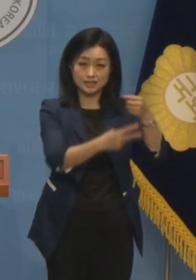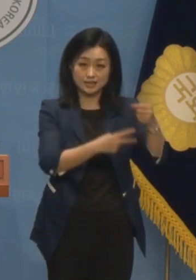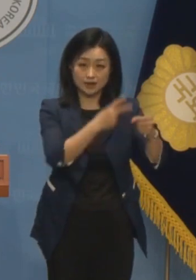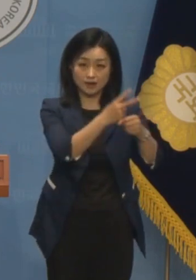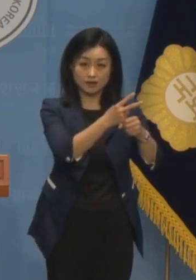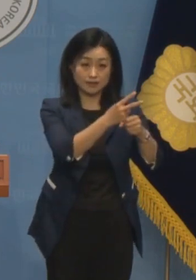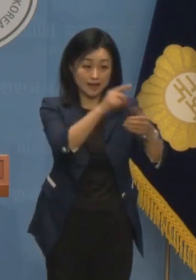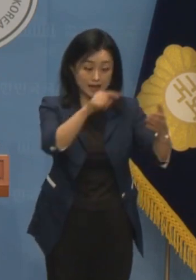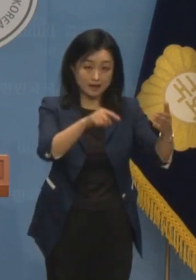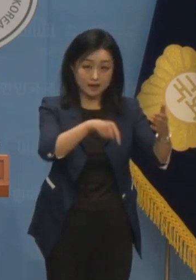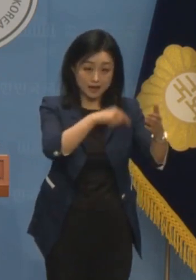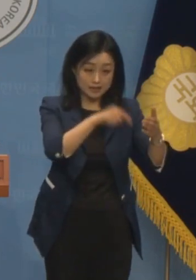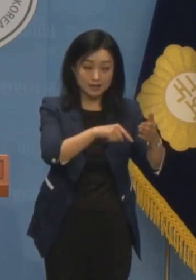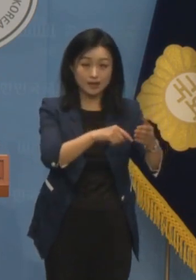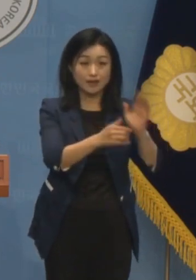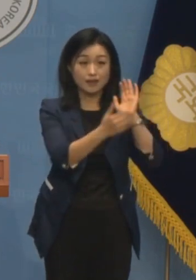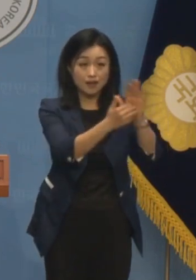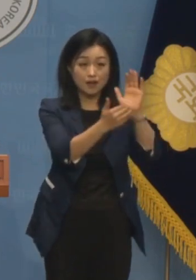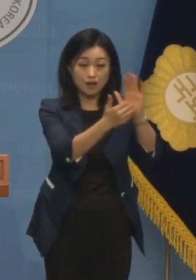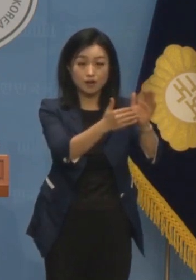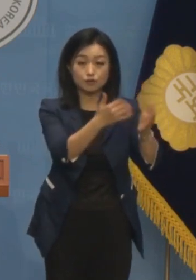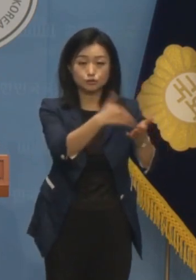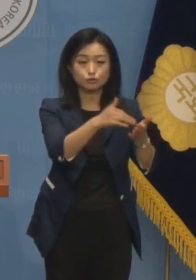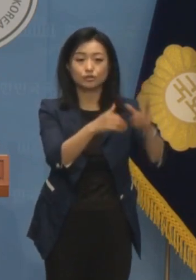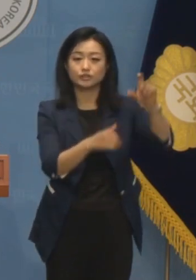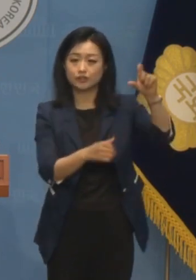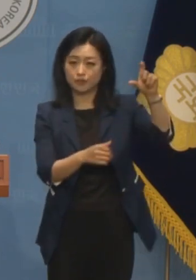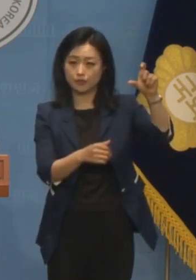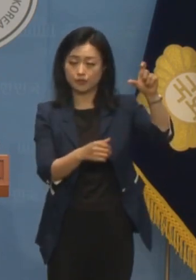15건의 법률안이 거부권에 막혔습니다.